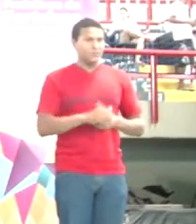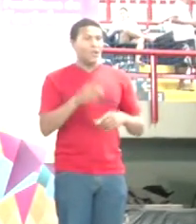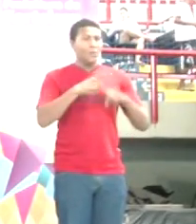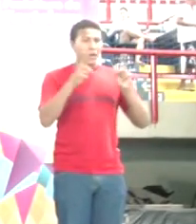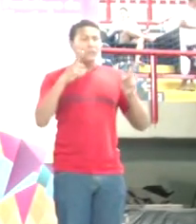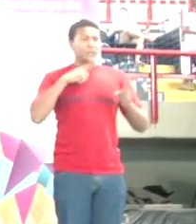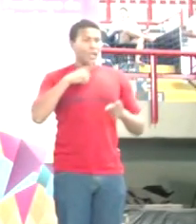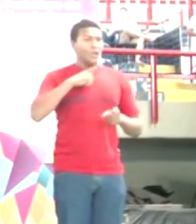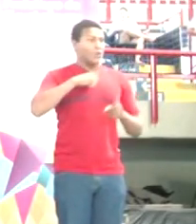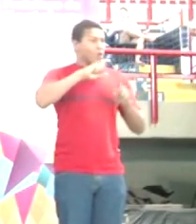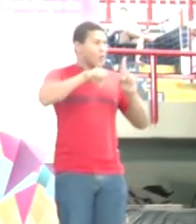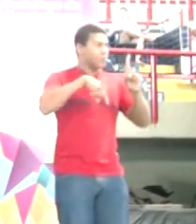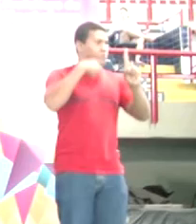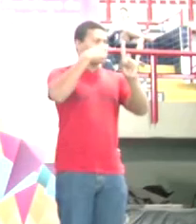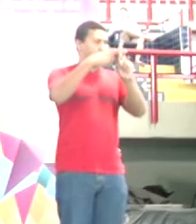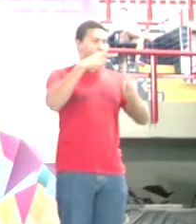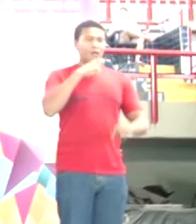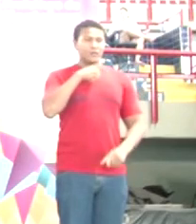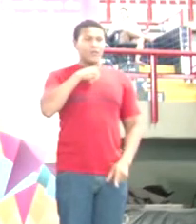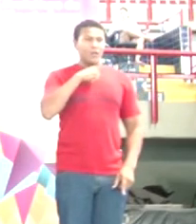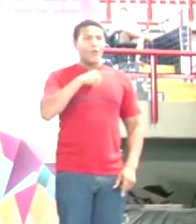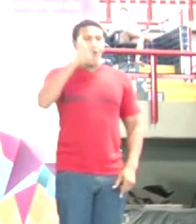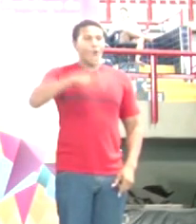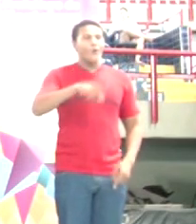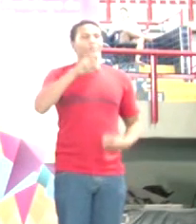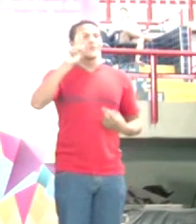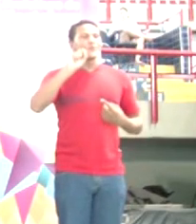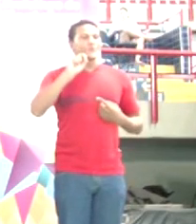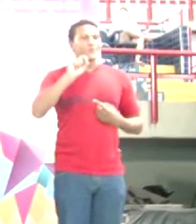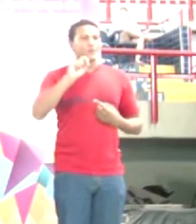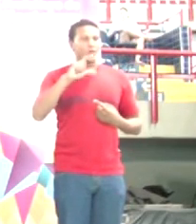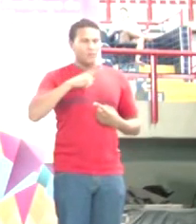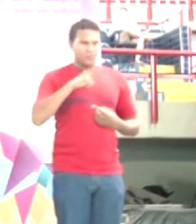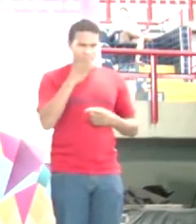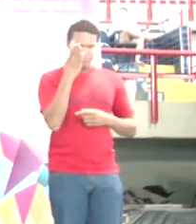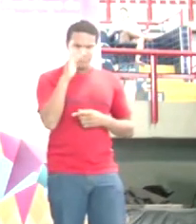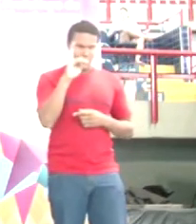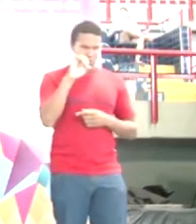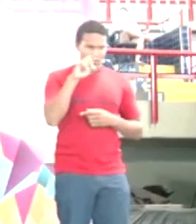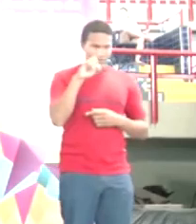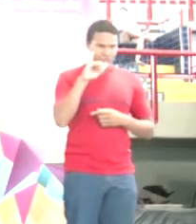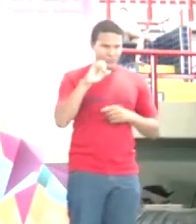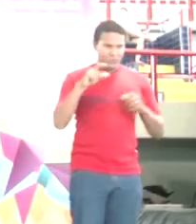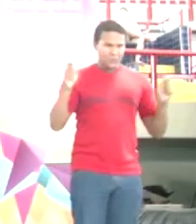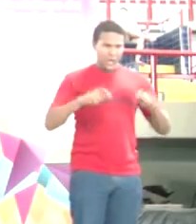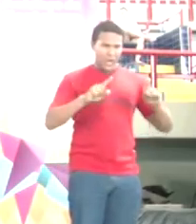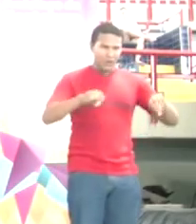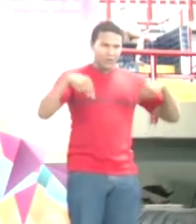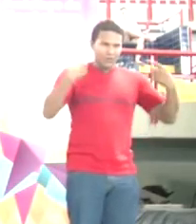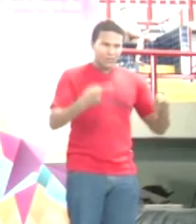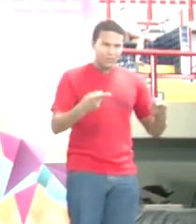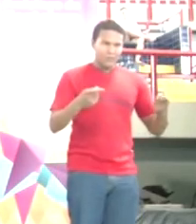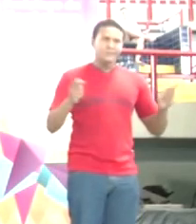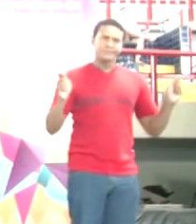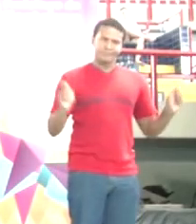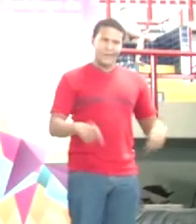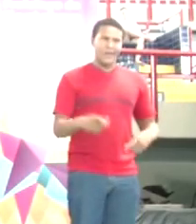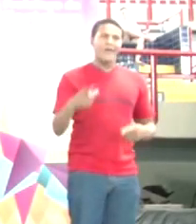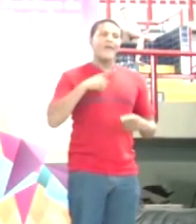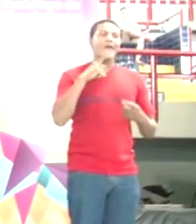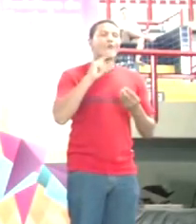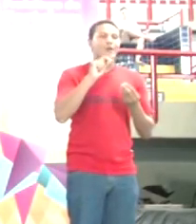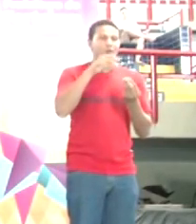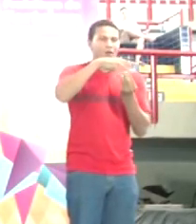é? O biodiesel vem de uma fonte renovável? Vem, né? Vem da semente do